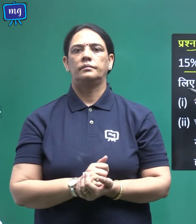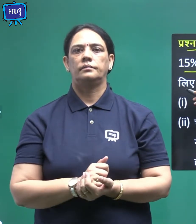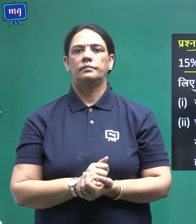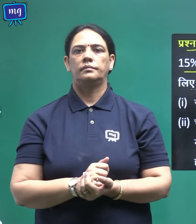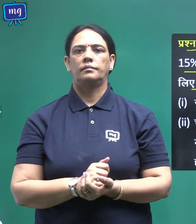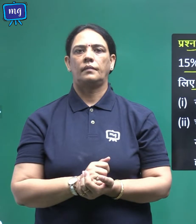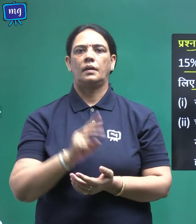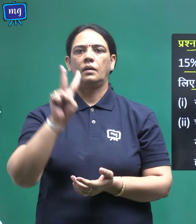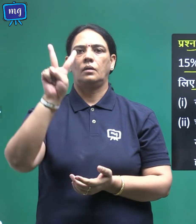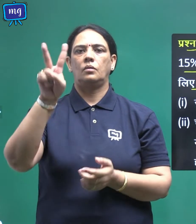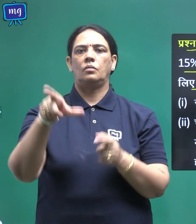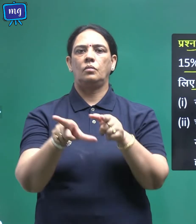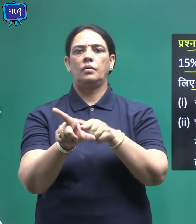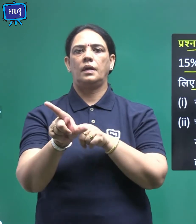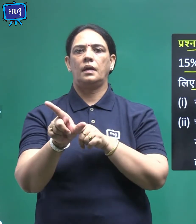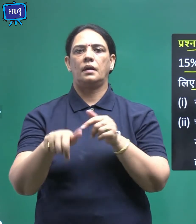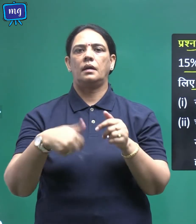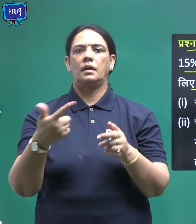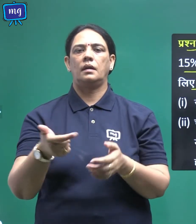2 वर्ष के लिए